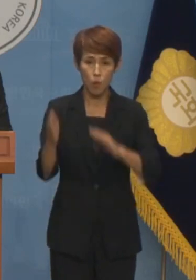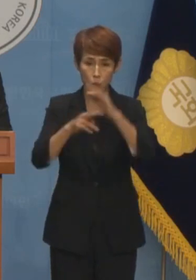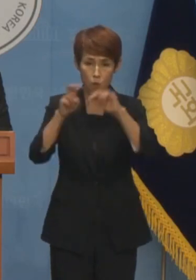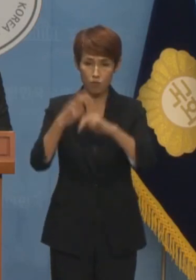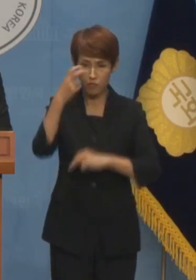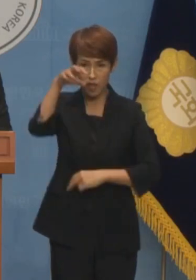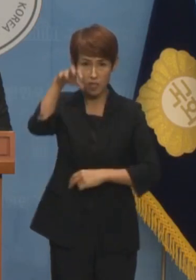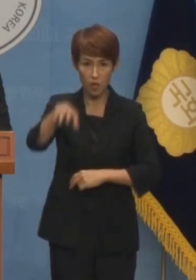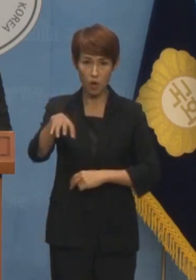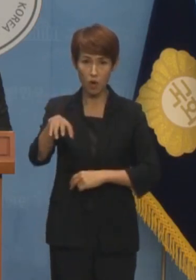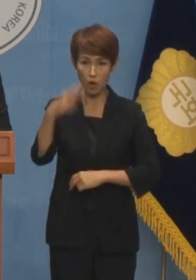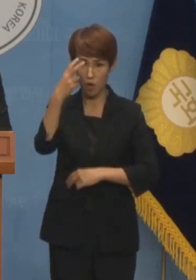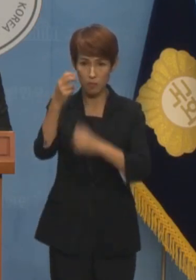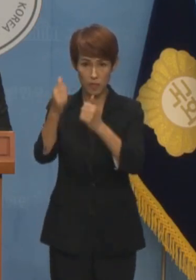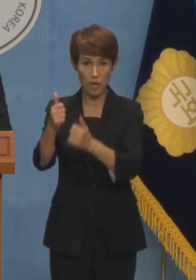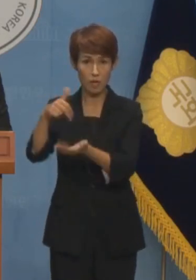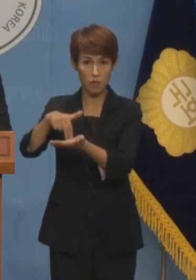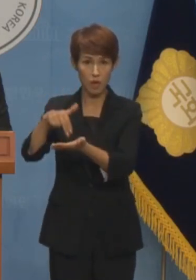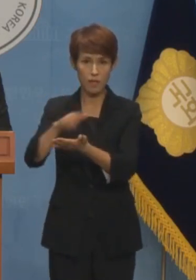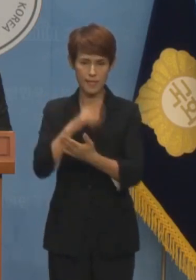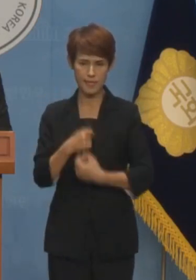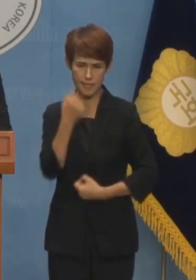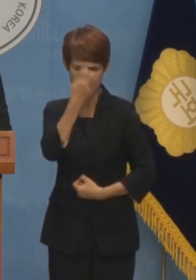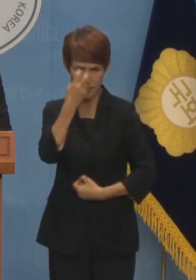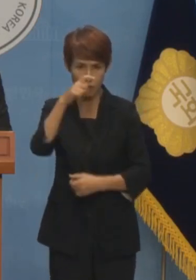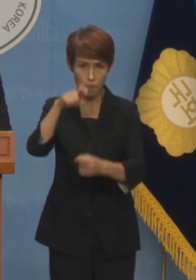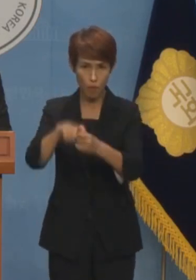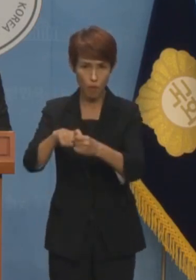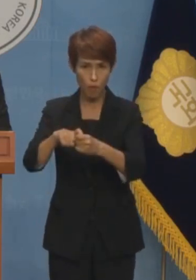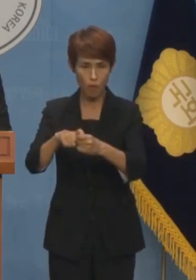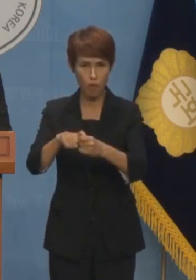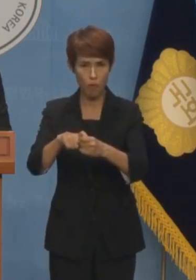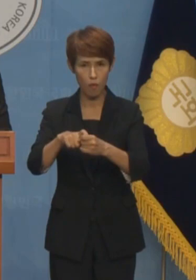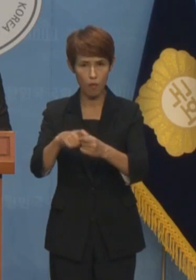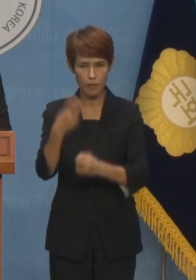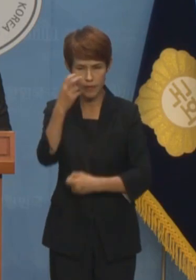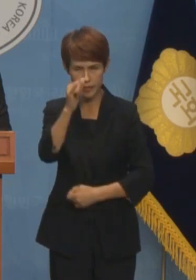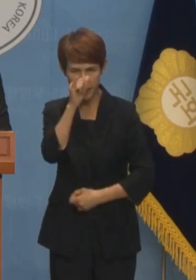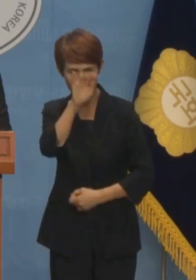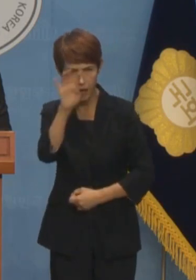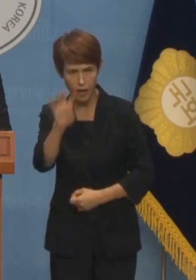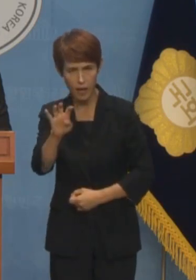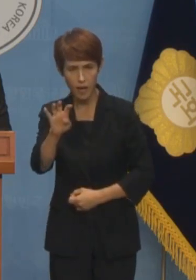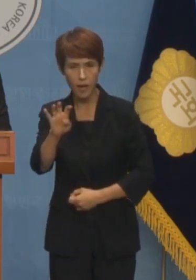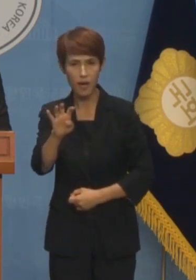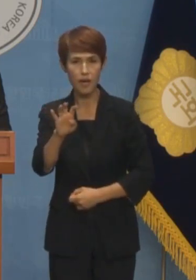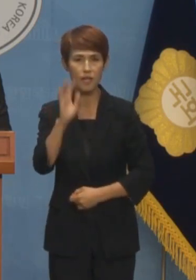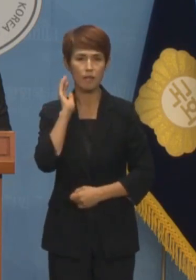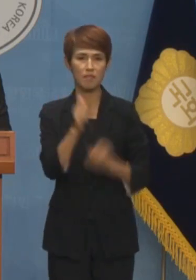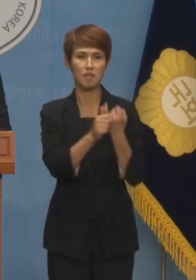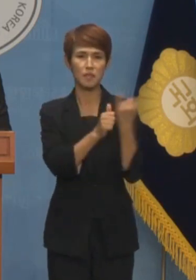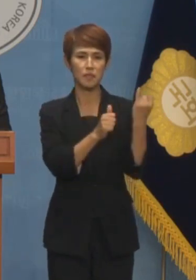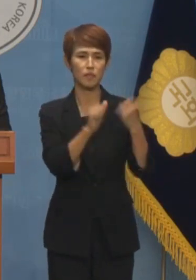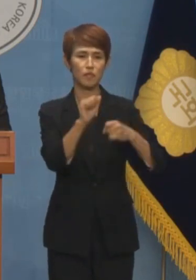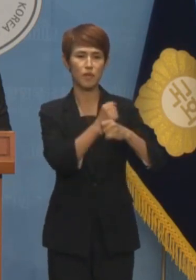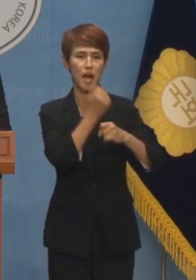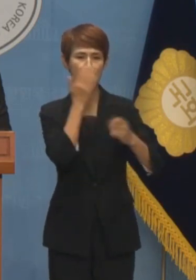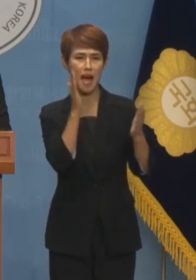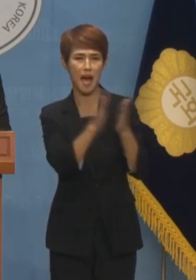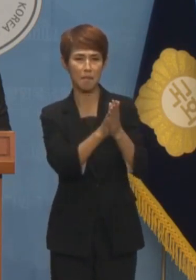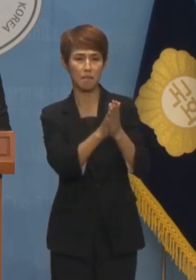공수처 검사로서 진실을 밝히기 위해 수사에 임했는지 아니면 여전히 김 여사 주가 조작